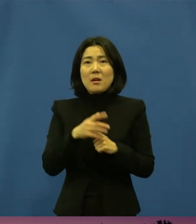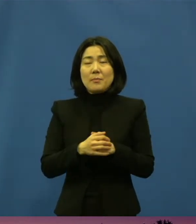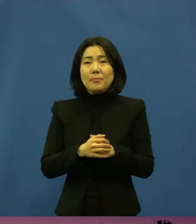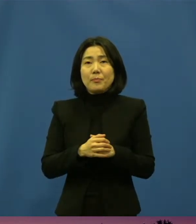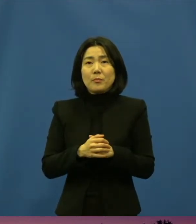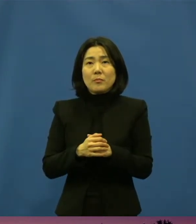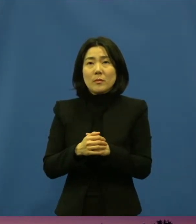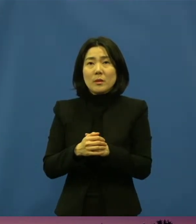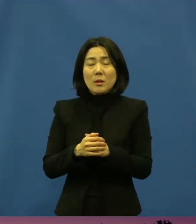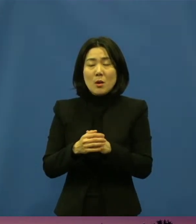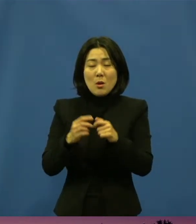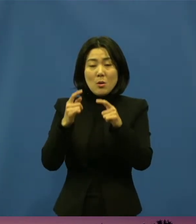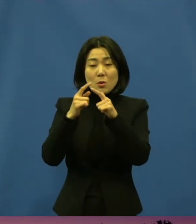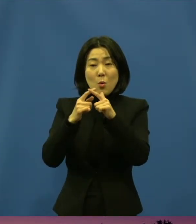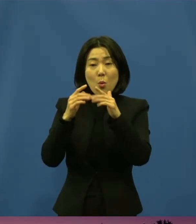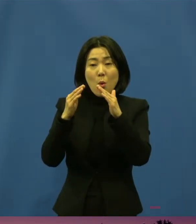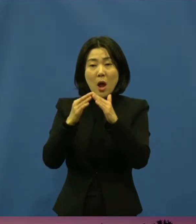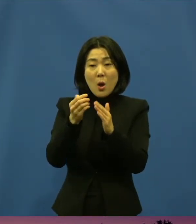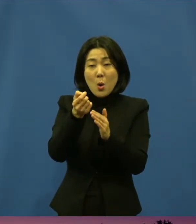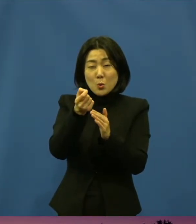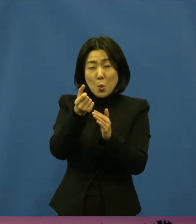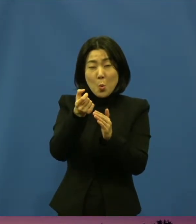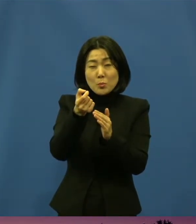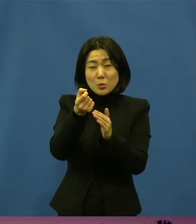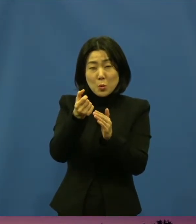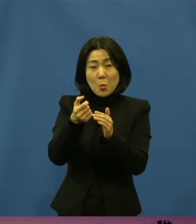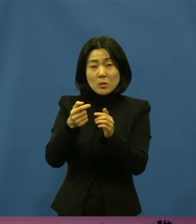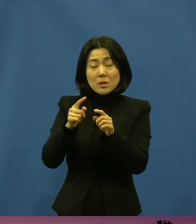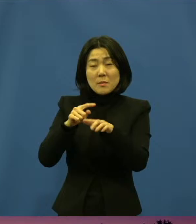교회와 조금씩 멀어지는 거예요.